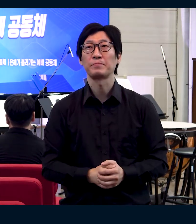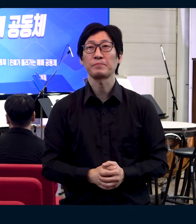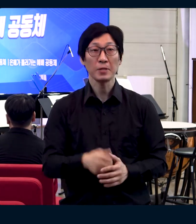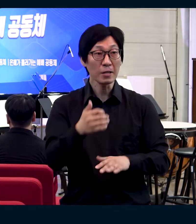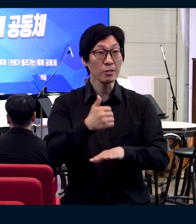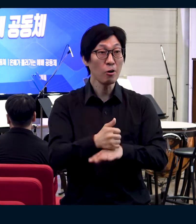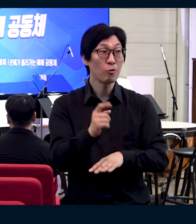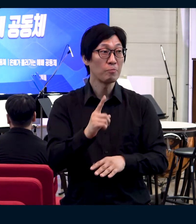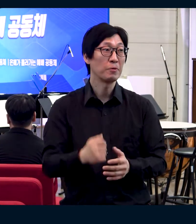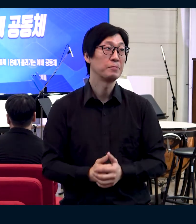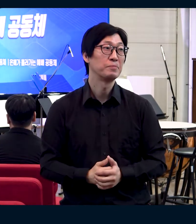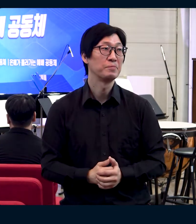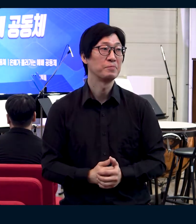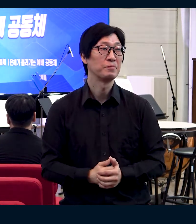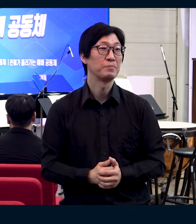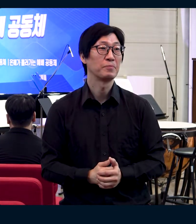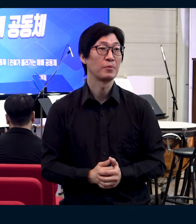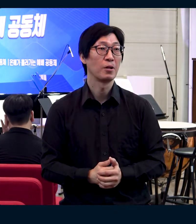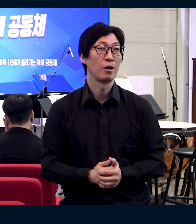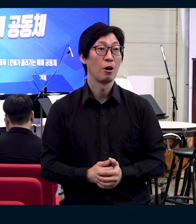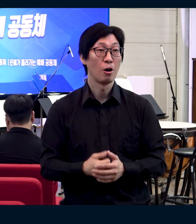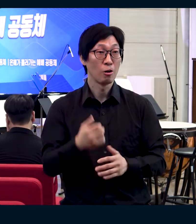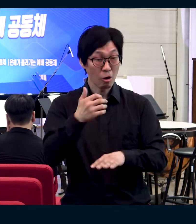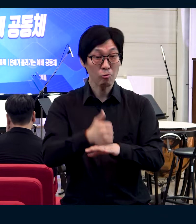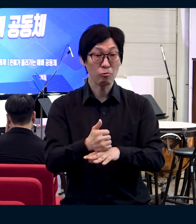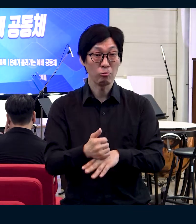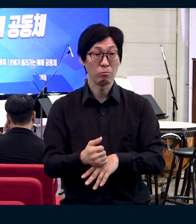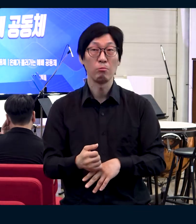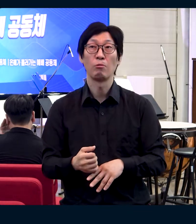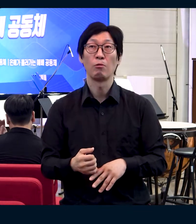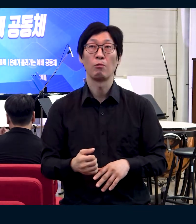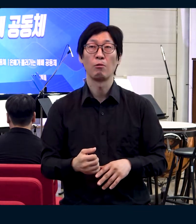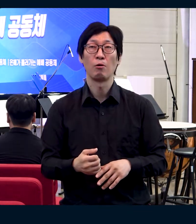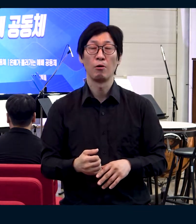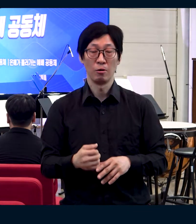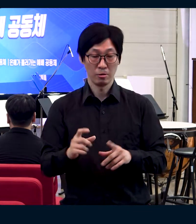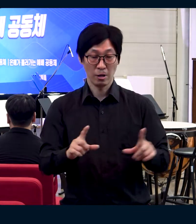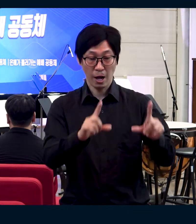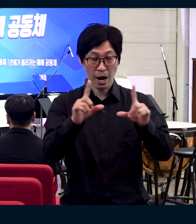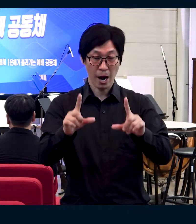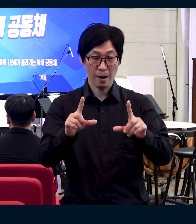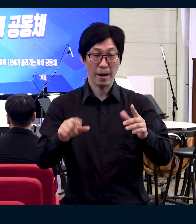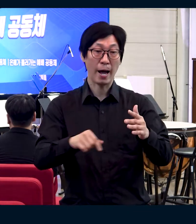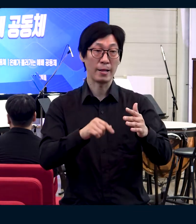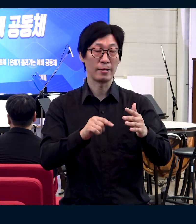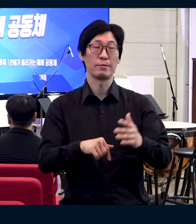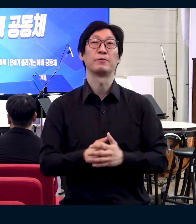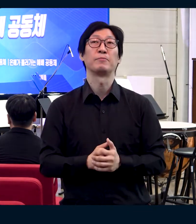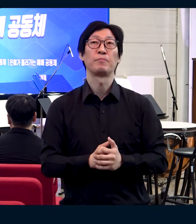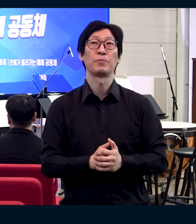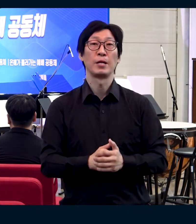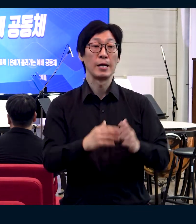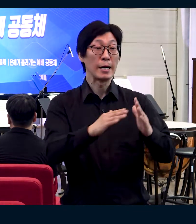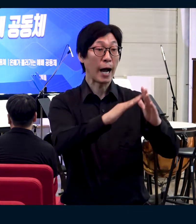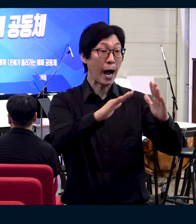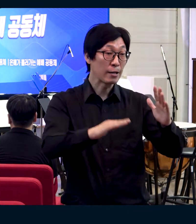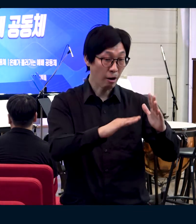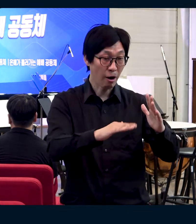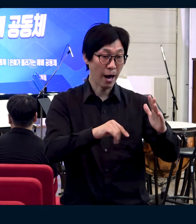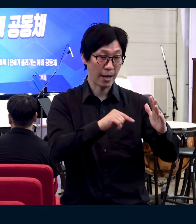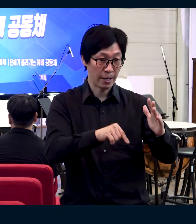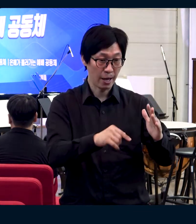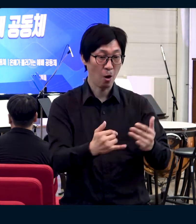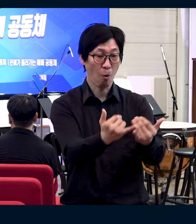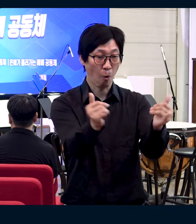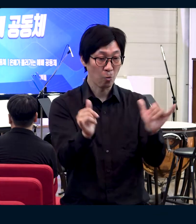자, 결국 그렇게 해서 그들은요, 자기 삶 한복판에 자기의 가정, 이